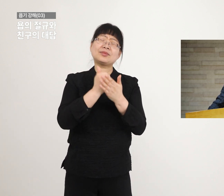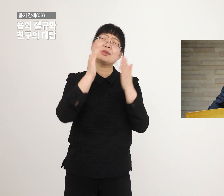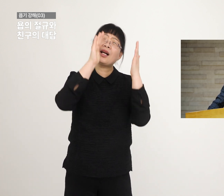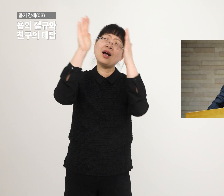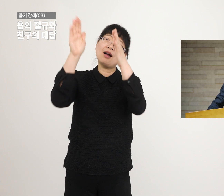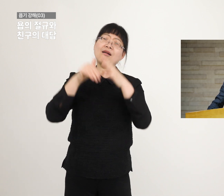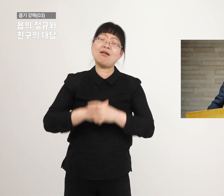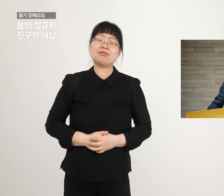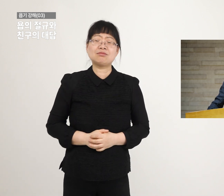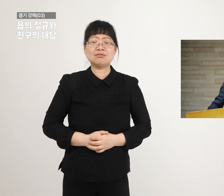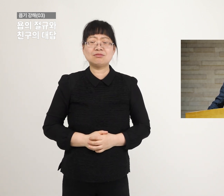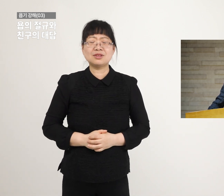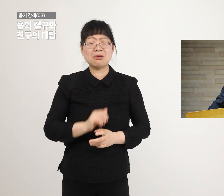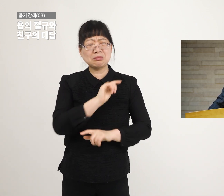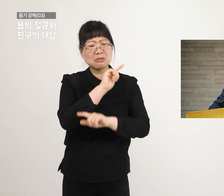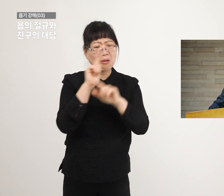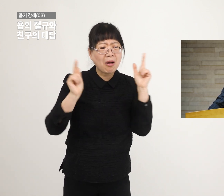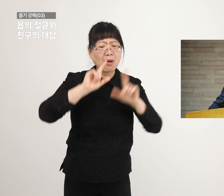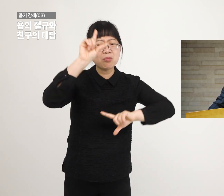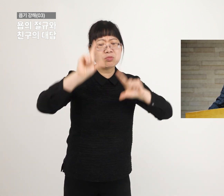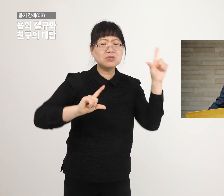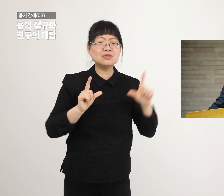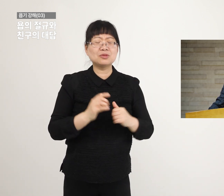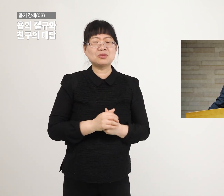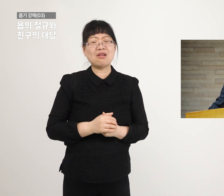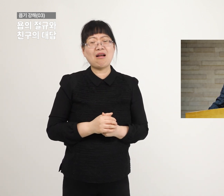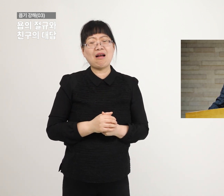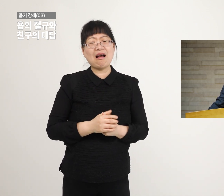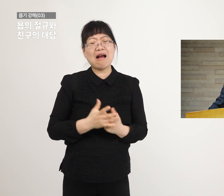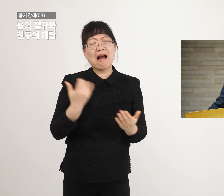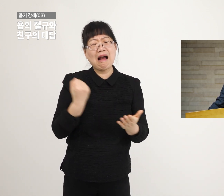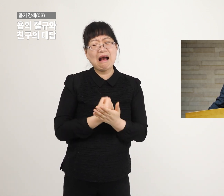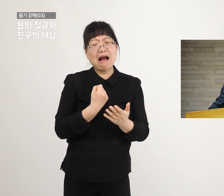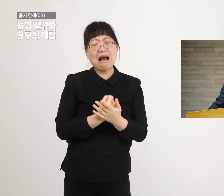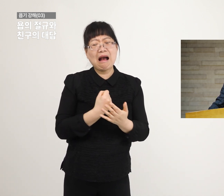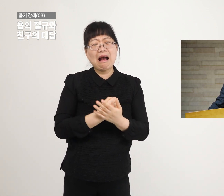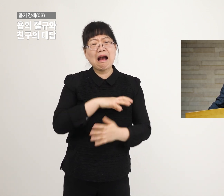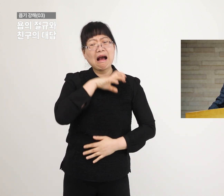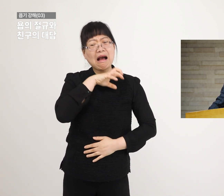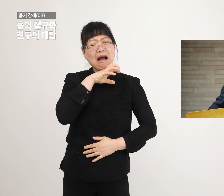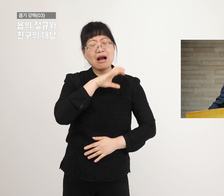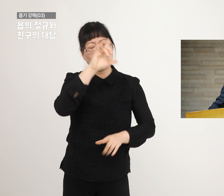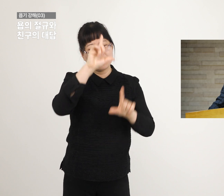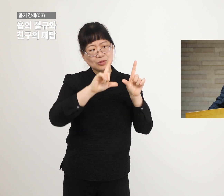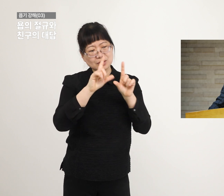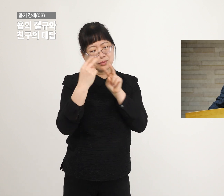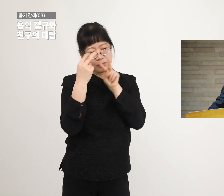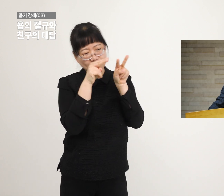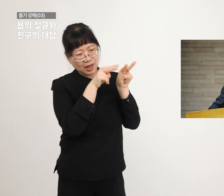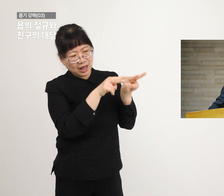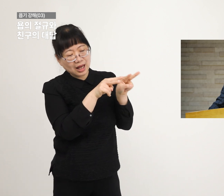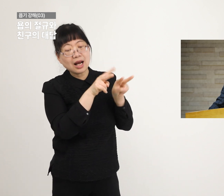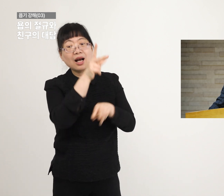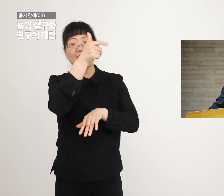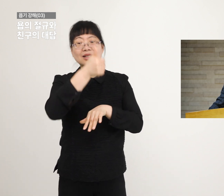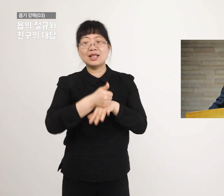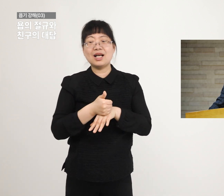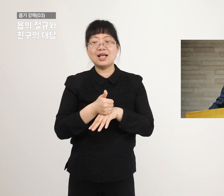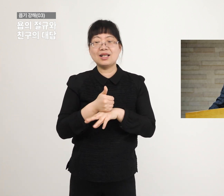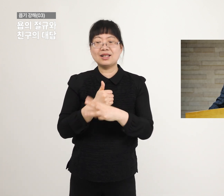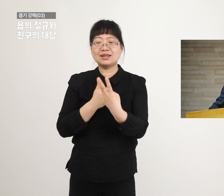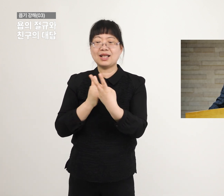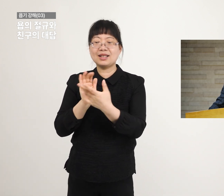이런저런 모양새로 퍼붓는 욥을 물끄러미 쳐다보다가 드디어 이제 이